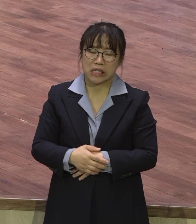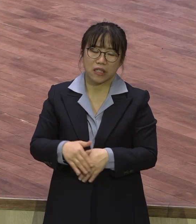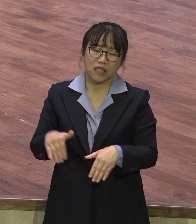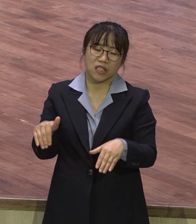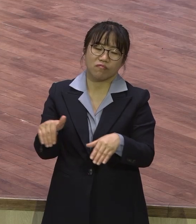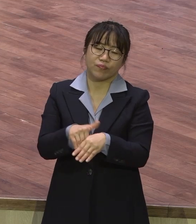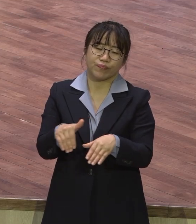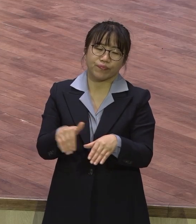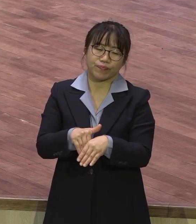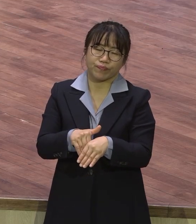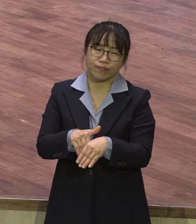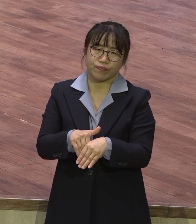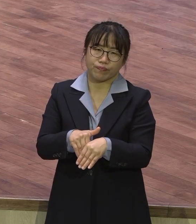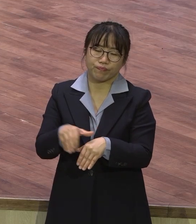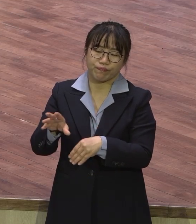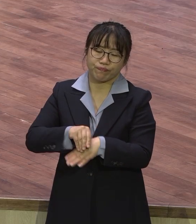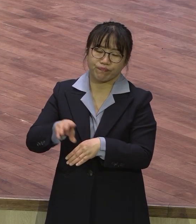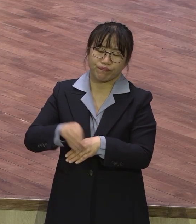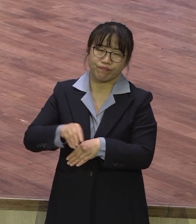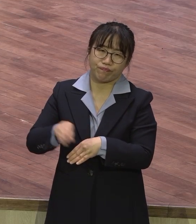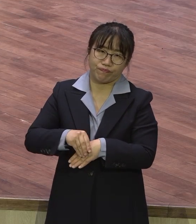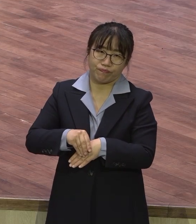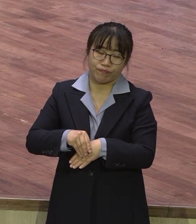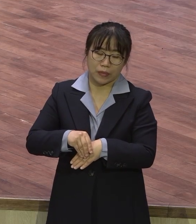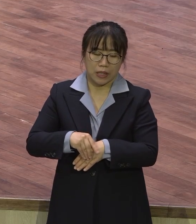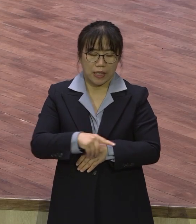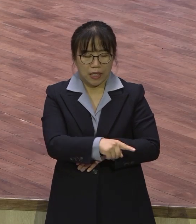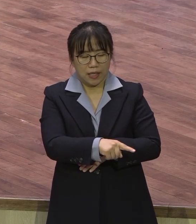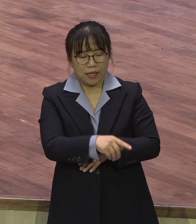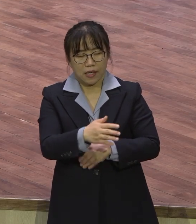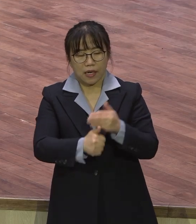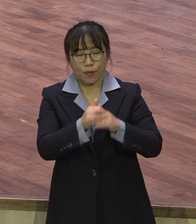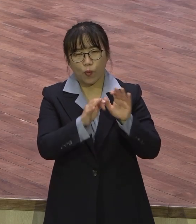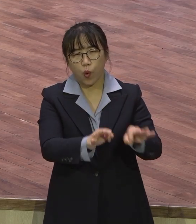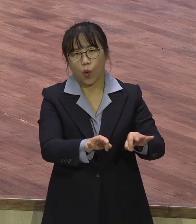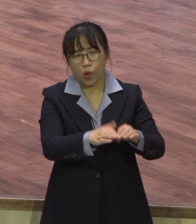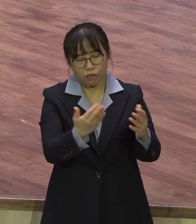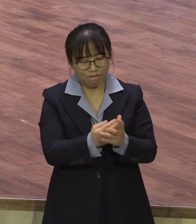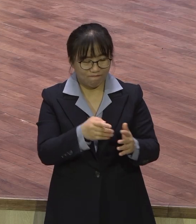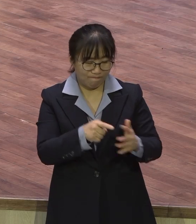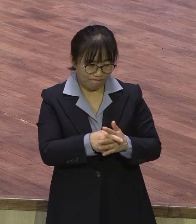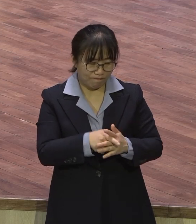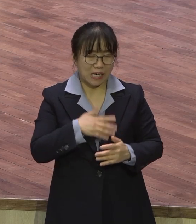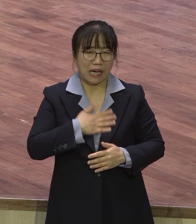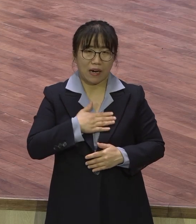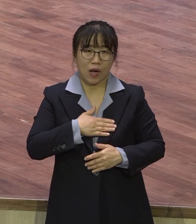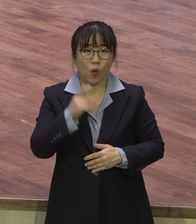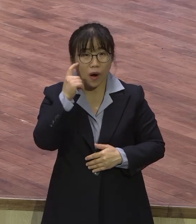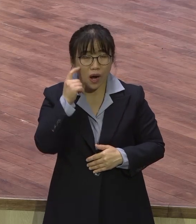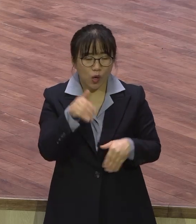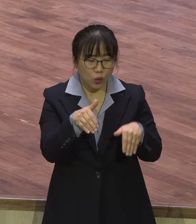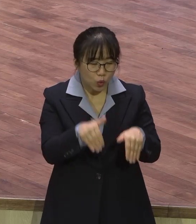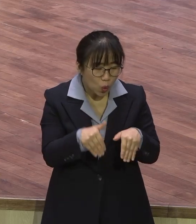그걸 하나님도 알고 계세요 선택받은 민족이 돼가 종살이 한 400년 하다 보니까